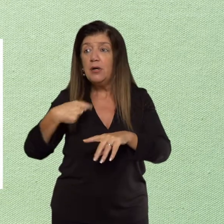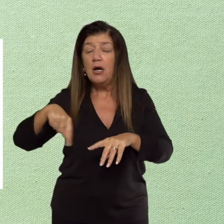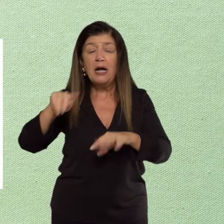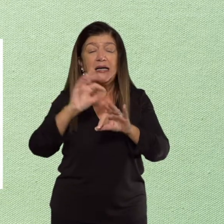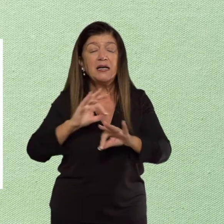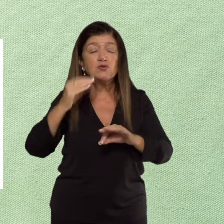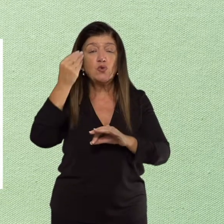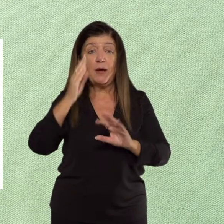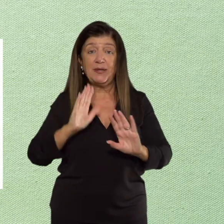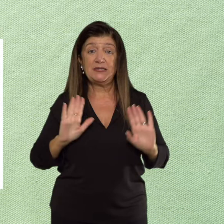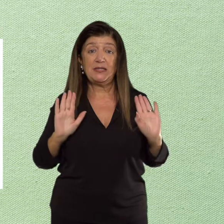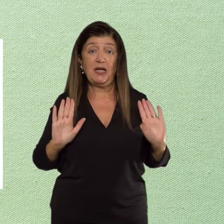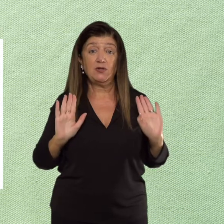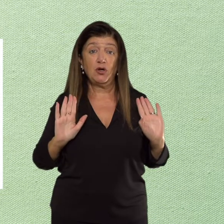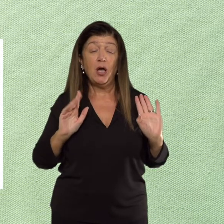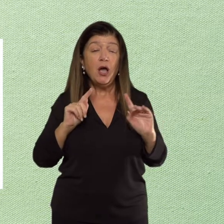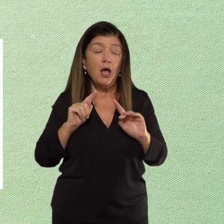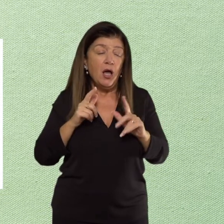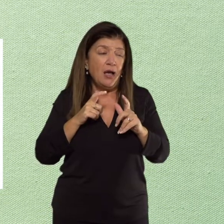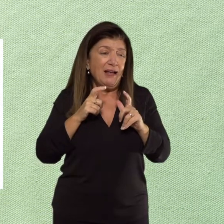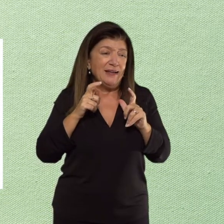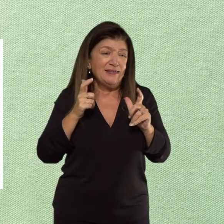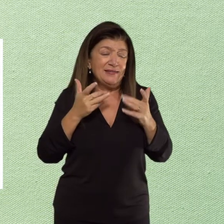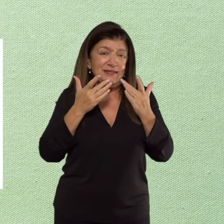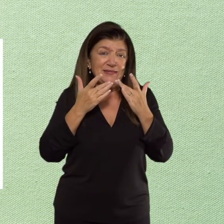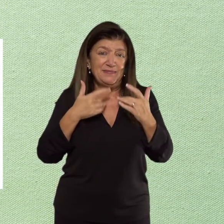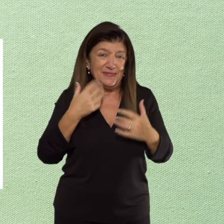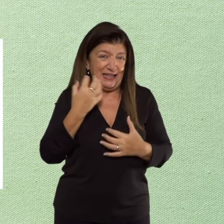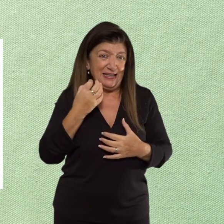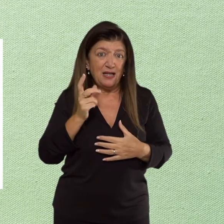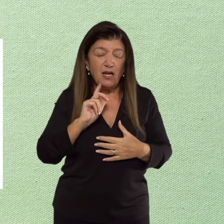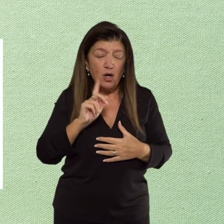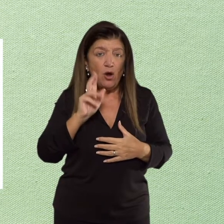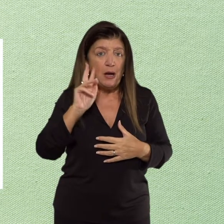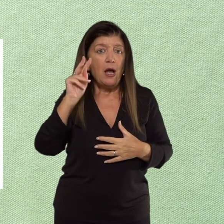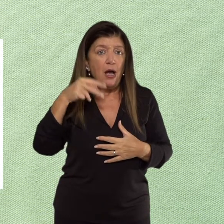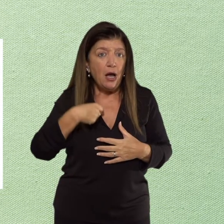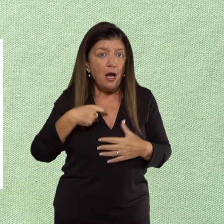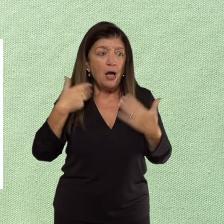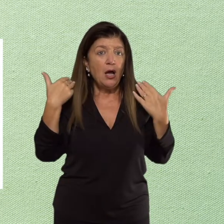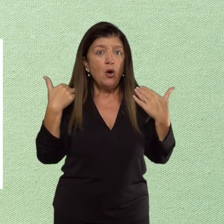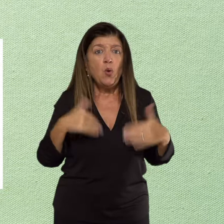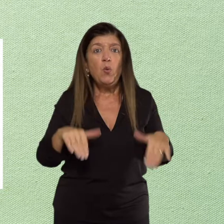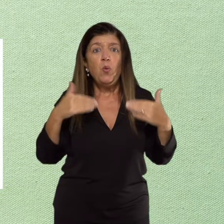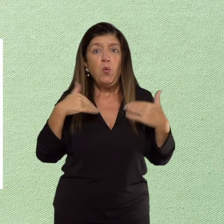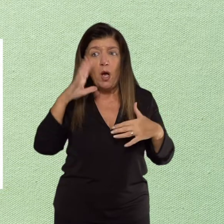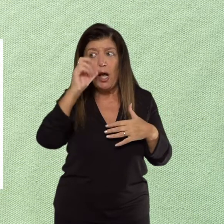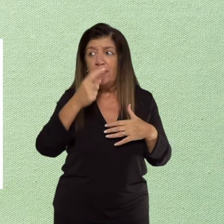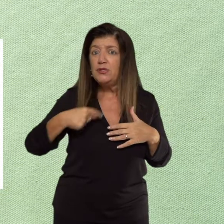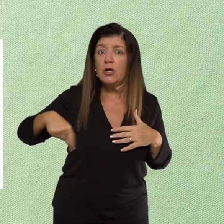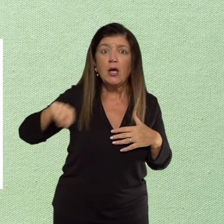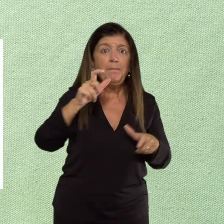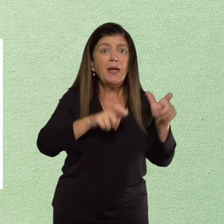da sorridere, però uno si rende conto che comunque delle persone che non affrontano quotidianamente